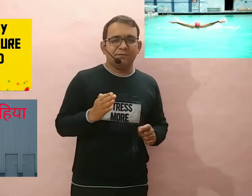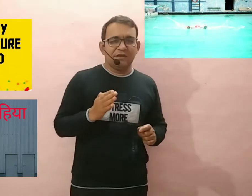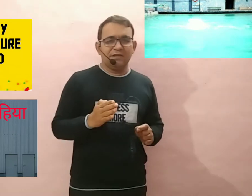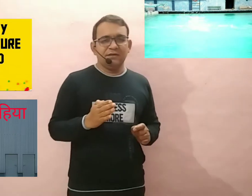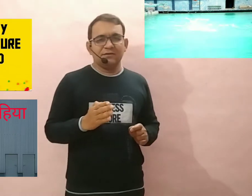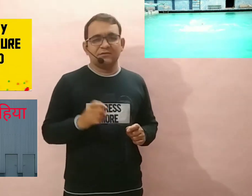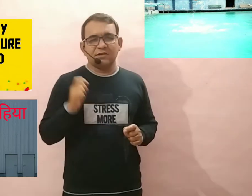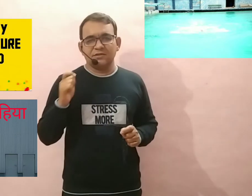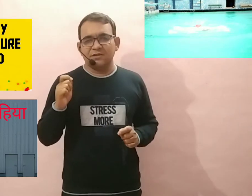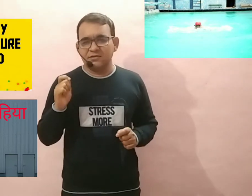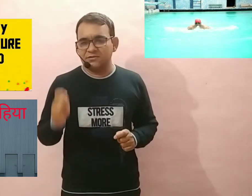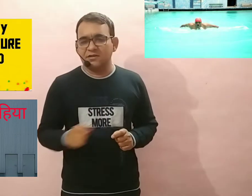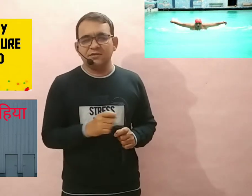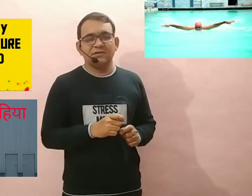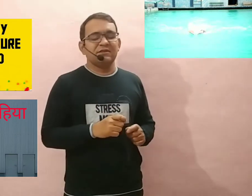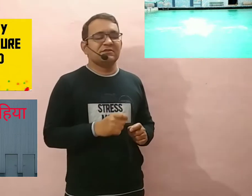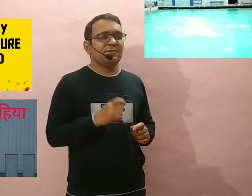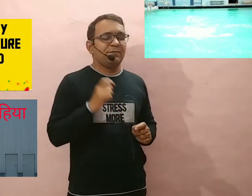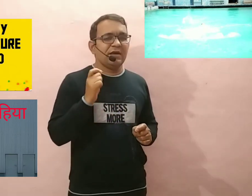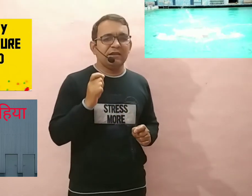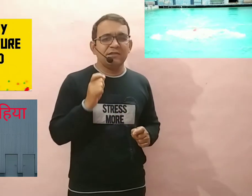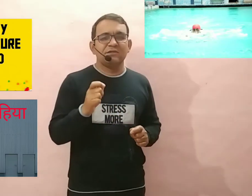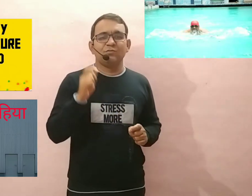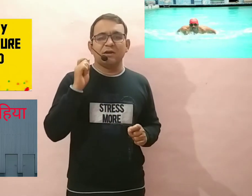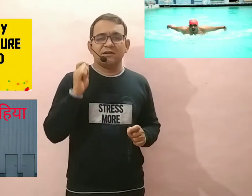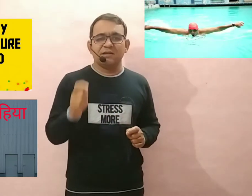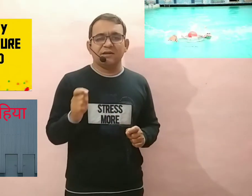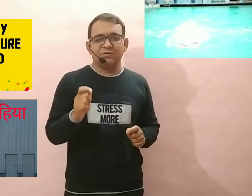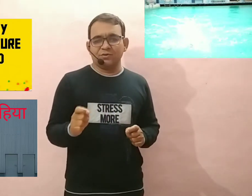वाले सत्येंद्र सिंह देश के पहले दिव्यांग खिलाड़ी होंगे।